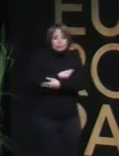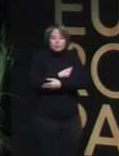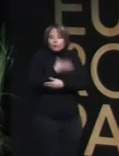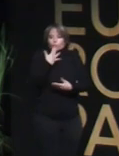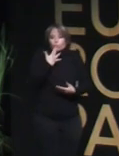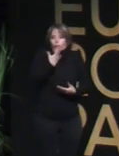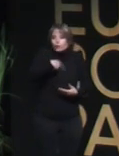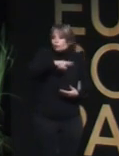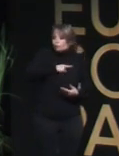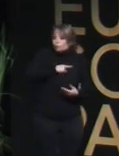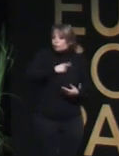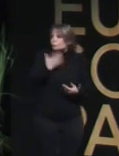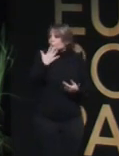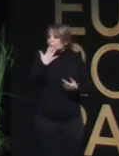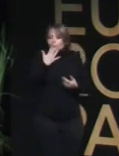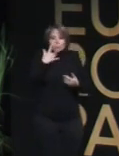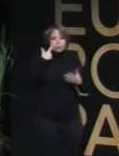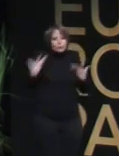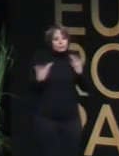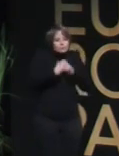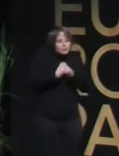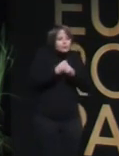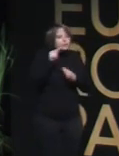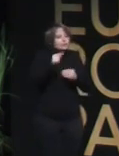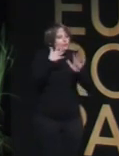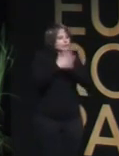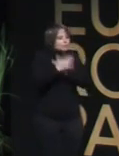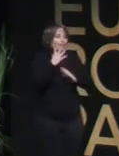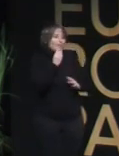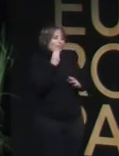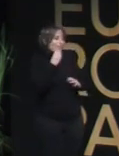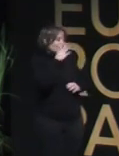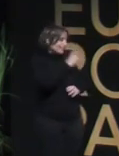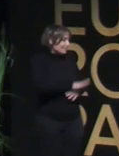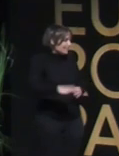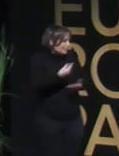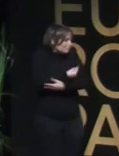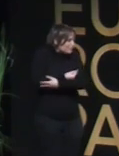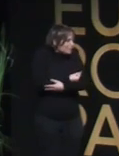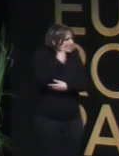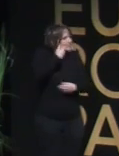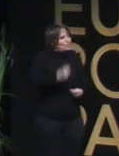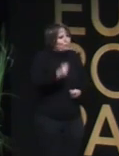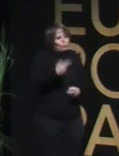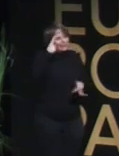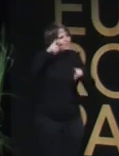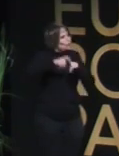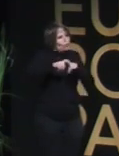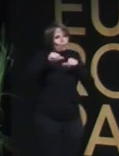de tener, ¿no? El cómo incorporarlos de una forma sana en esa historia. Porque los primeros años son claves. Esto cada vez lo tenemos más claro en la psicología.